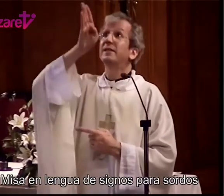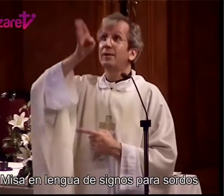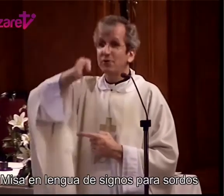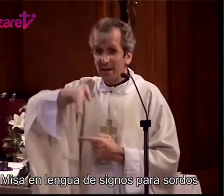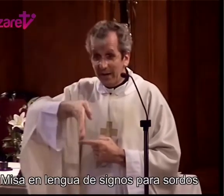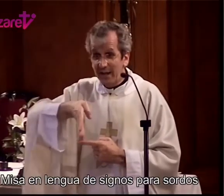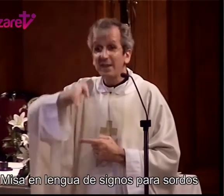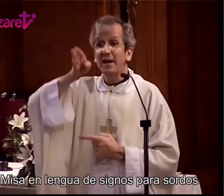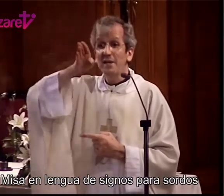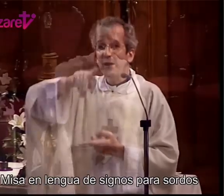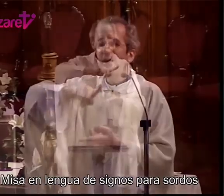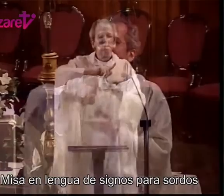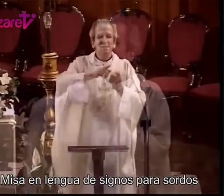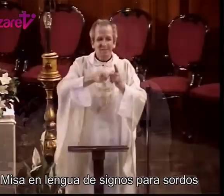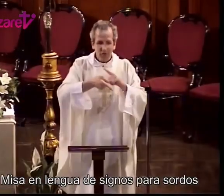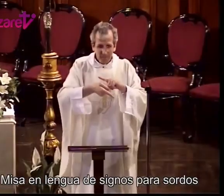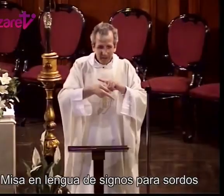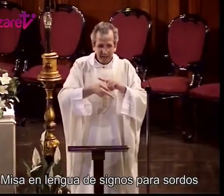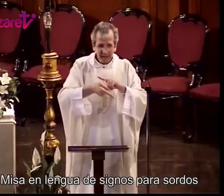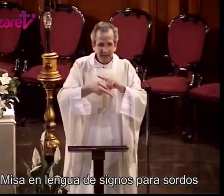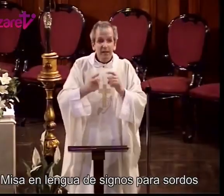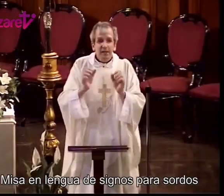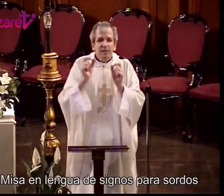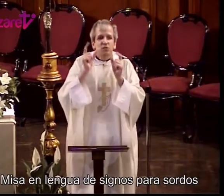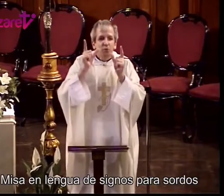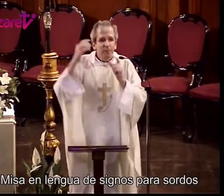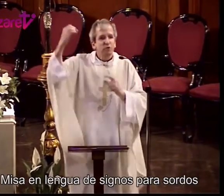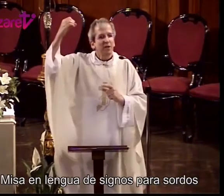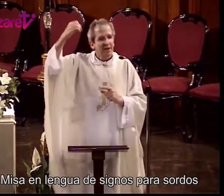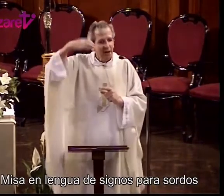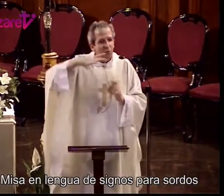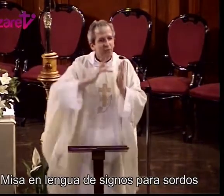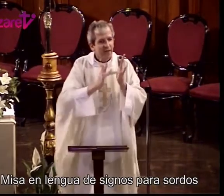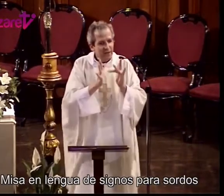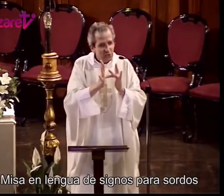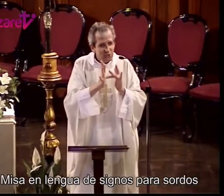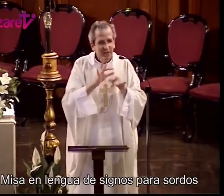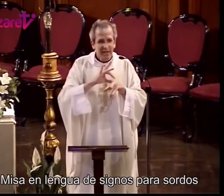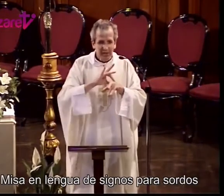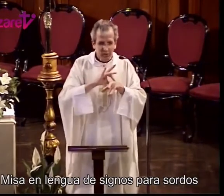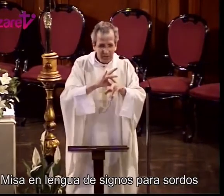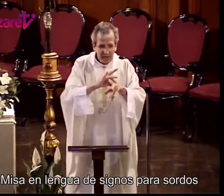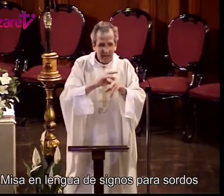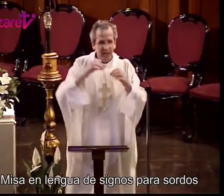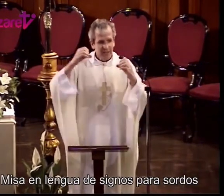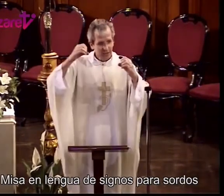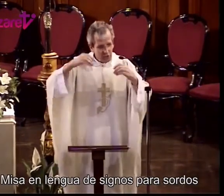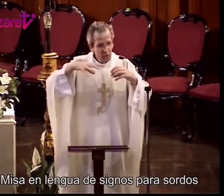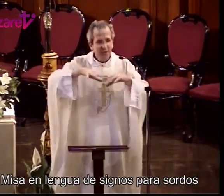levantamos la mirada hacia arriba, se convierten y descubrimos la luz de Jesús que nos guía, que nos ilumina